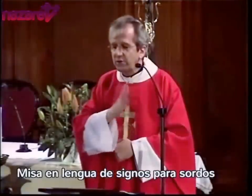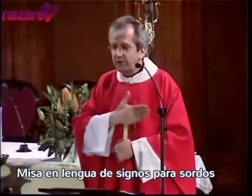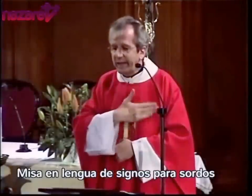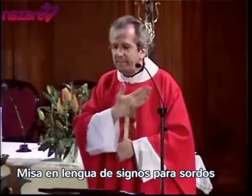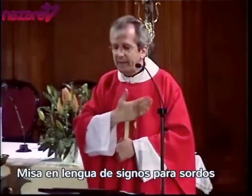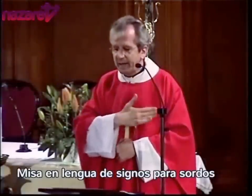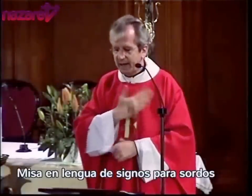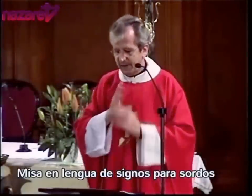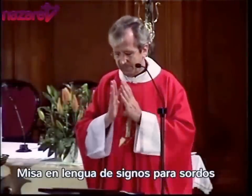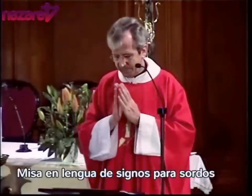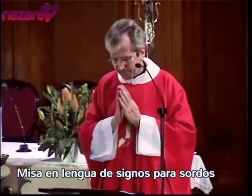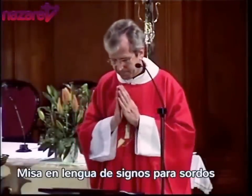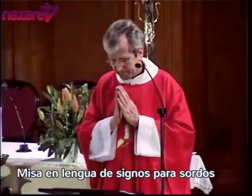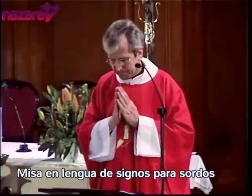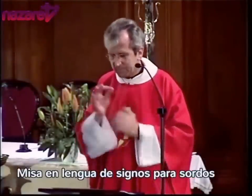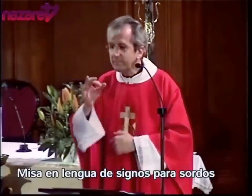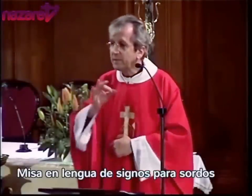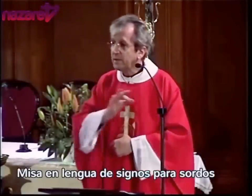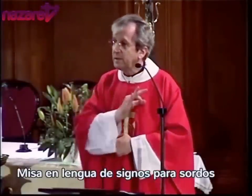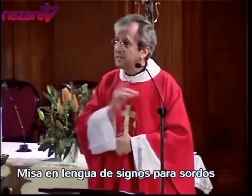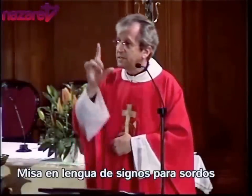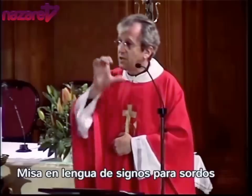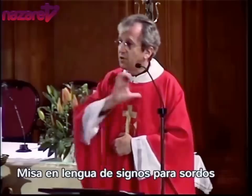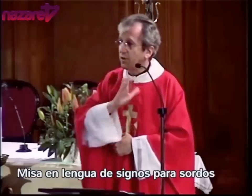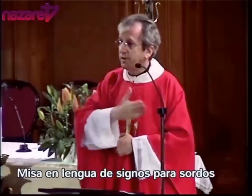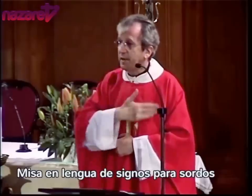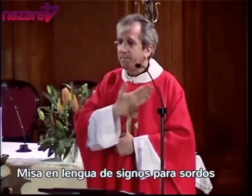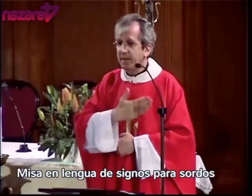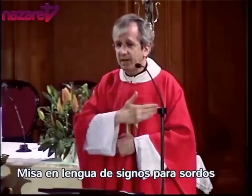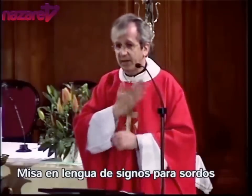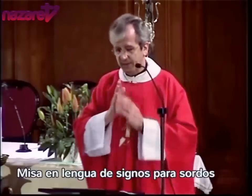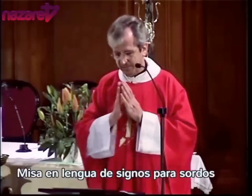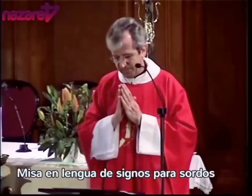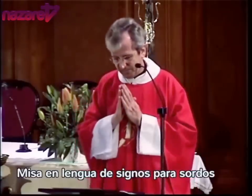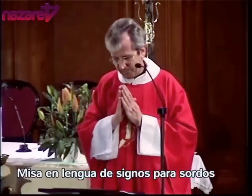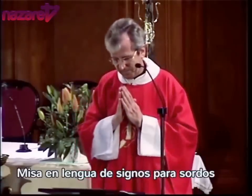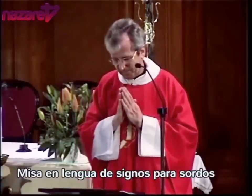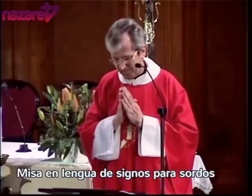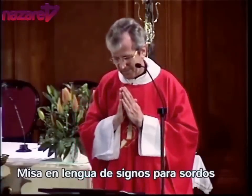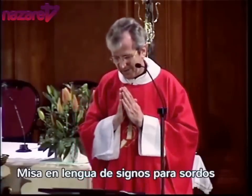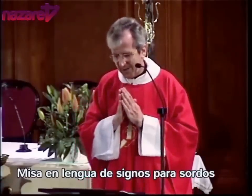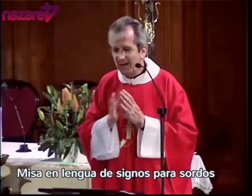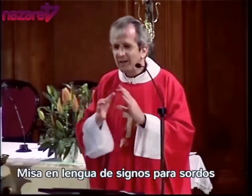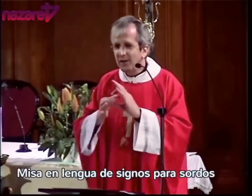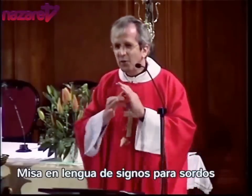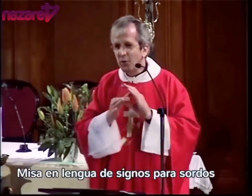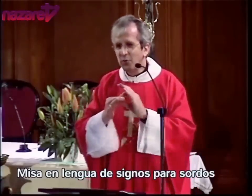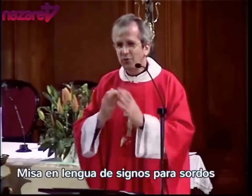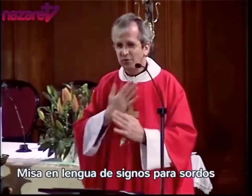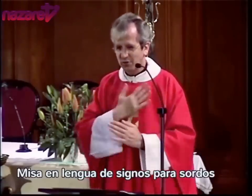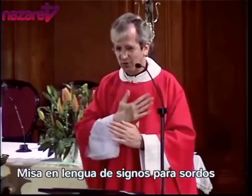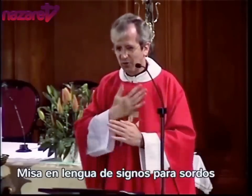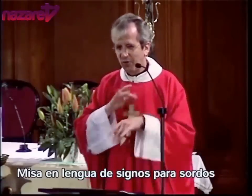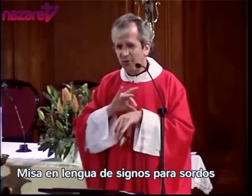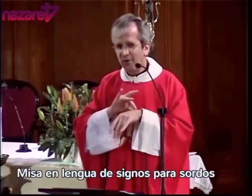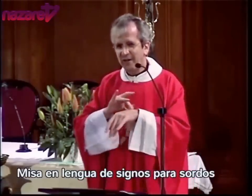Cristo, ten piedad. Cristo, ten piedad. Señor, ten piedad. Señor, ten piedad.